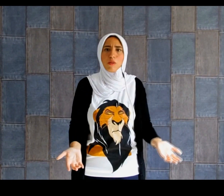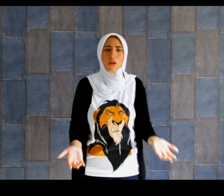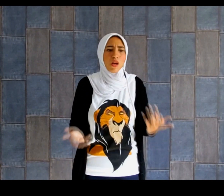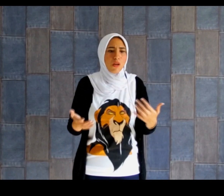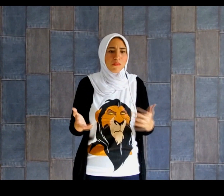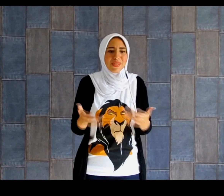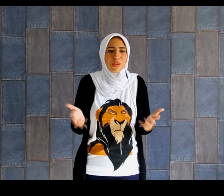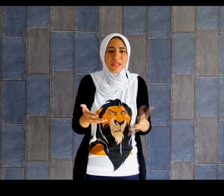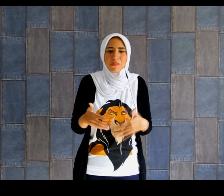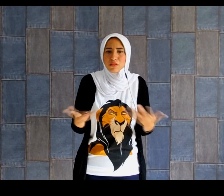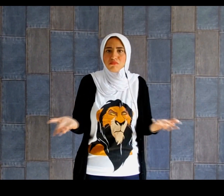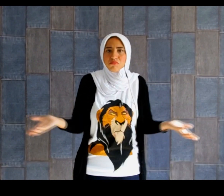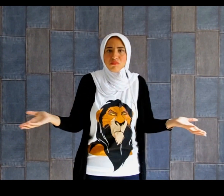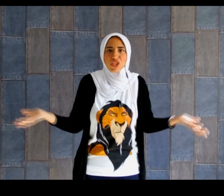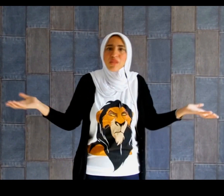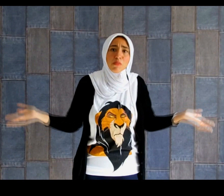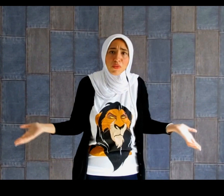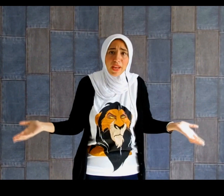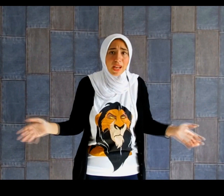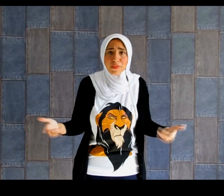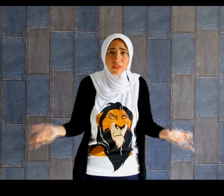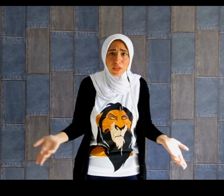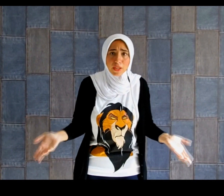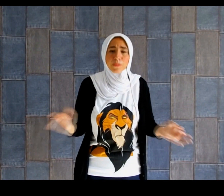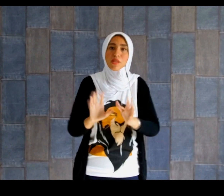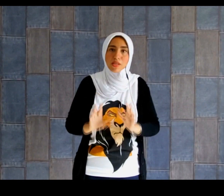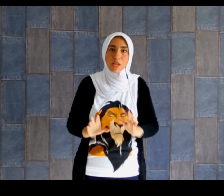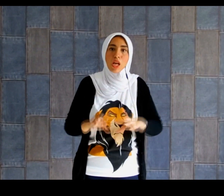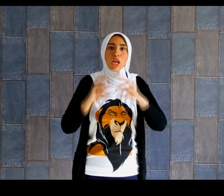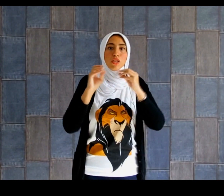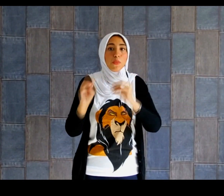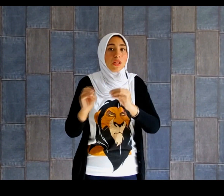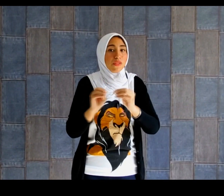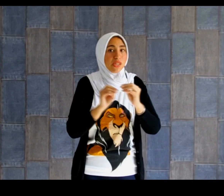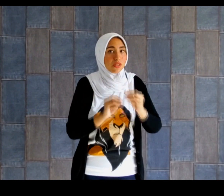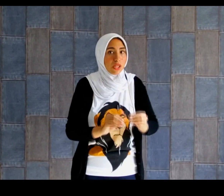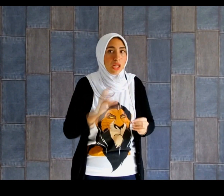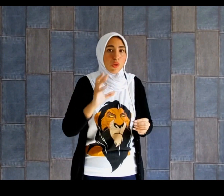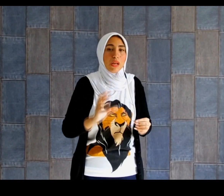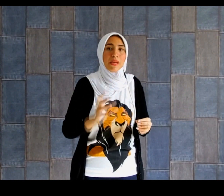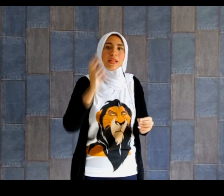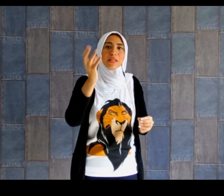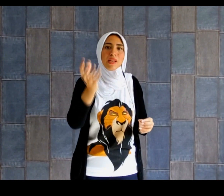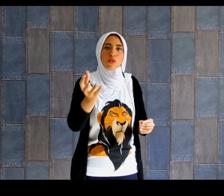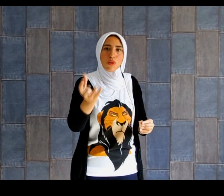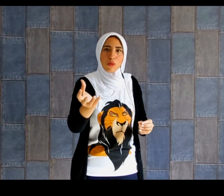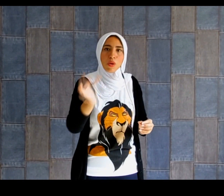كهرباء بس دلوقتي انا مش هستفيد منه في حاجة عيفدني في ايه بص يا سيدي تبقوا للفيزياء النظرية العلماء درسوا الهرم